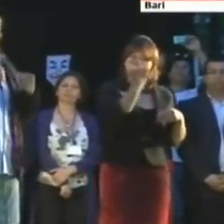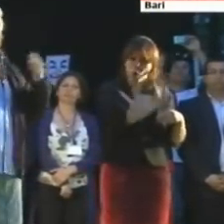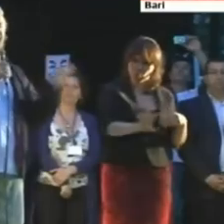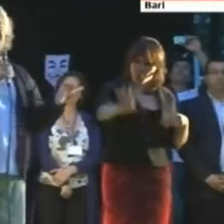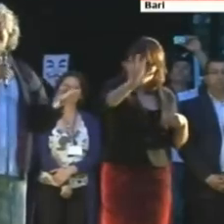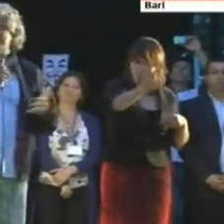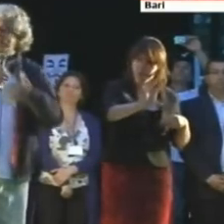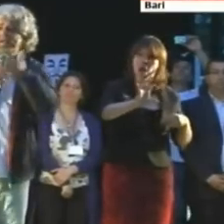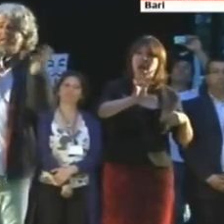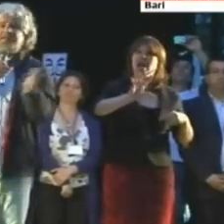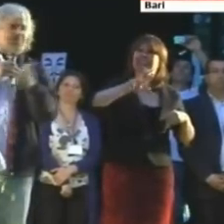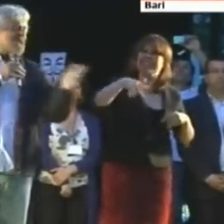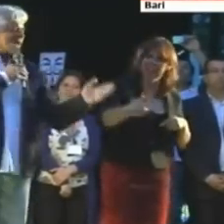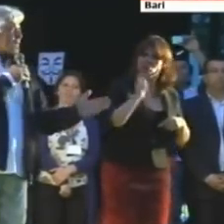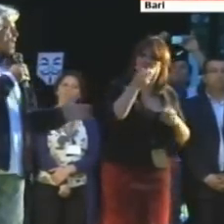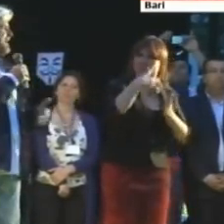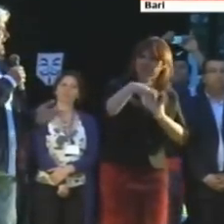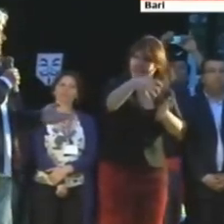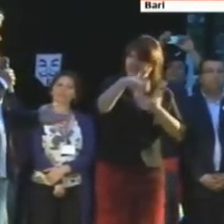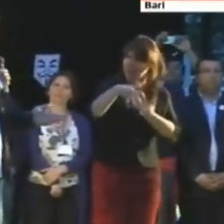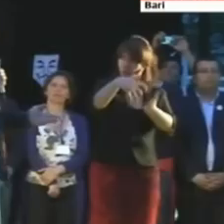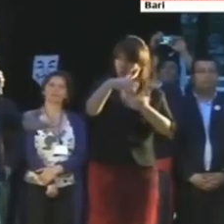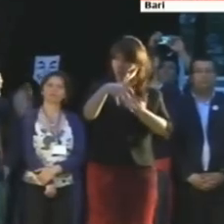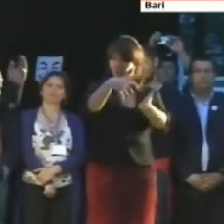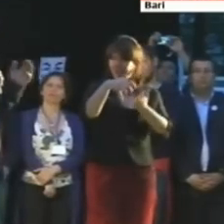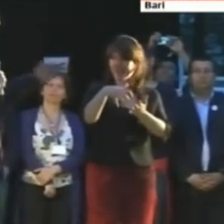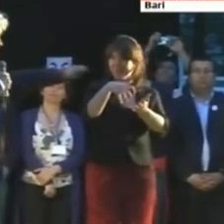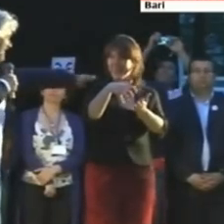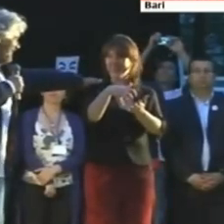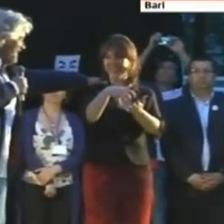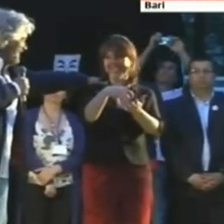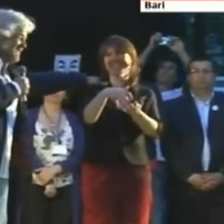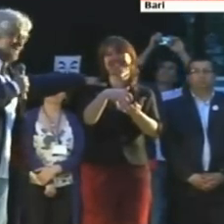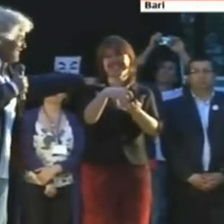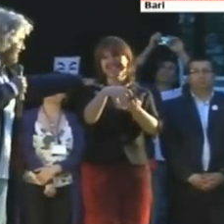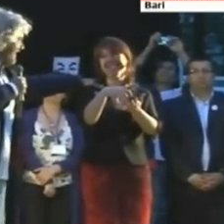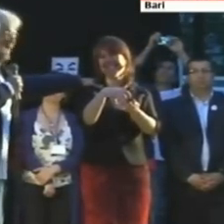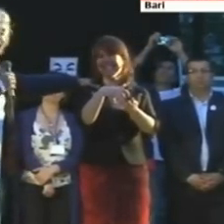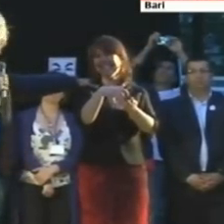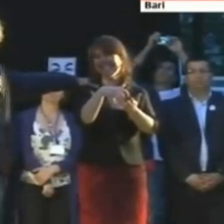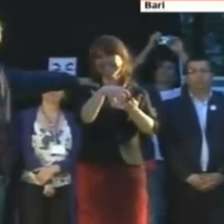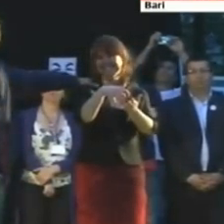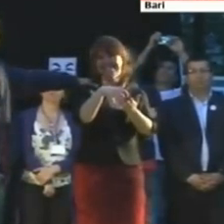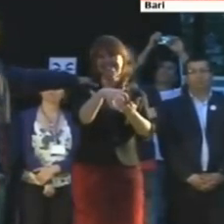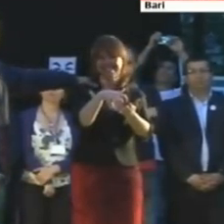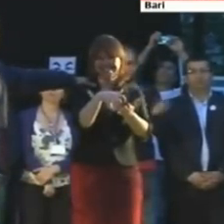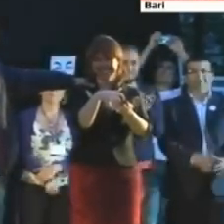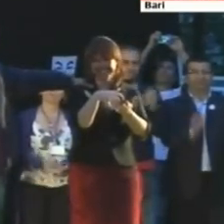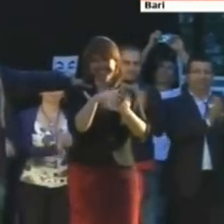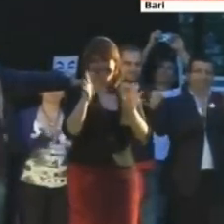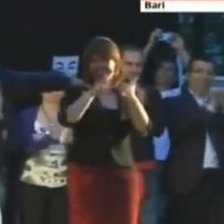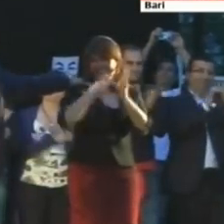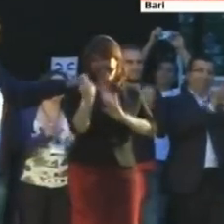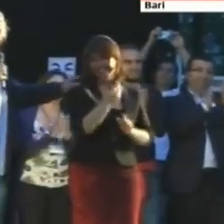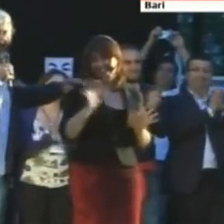Noi gli diamo lì mediamente, diciamo, miliardo più o miliardo meno. Gioia. Lei, facciamo un applauso a